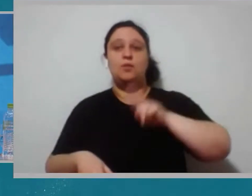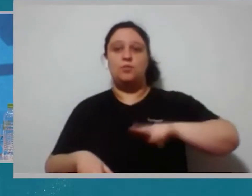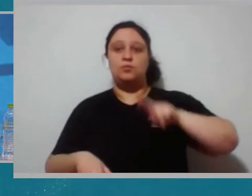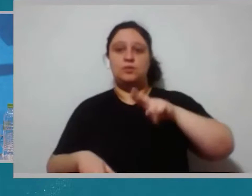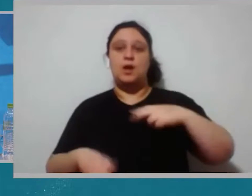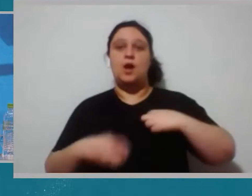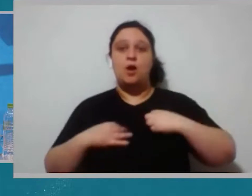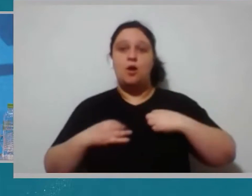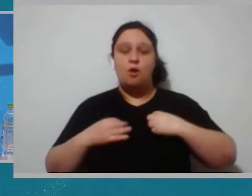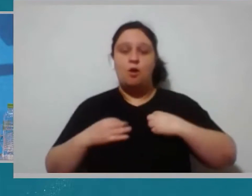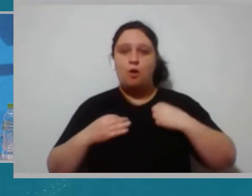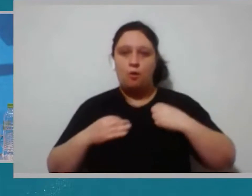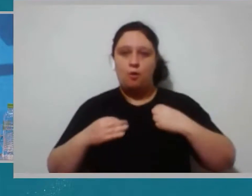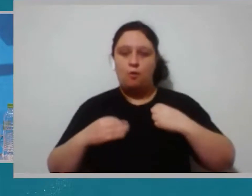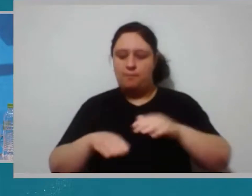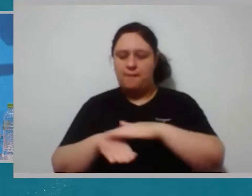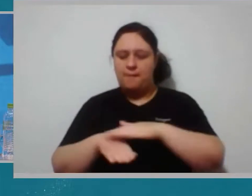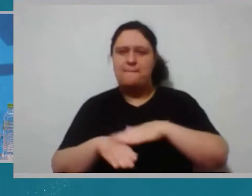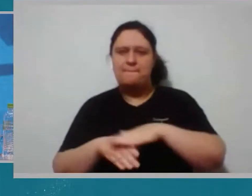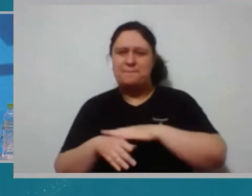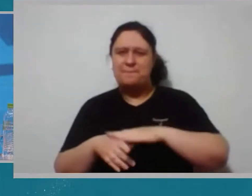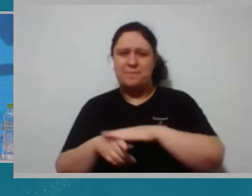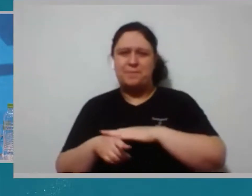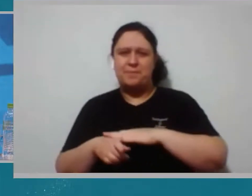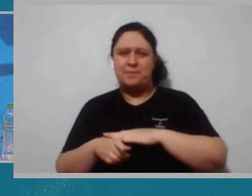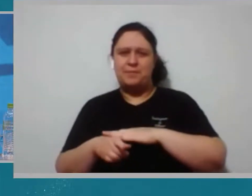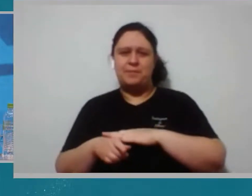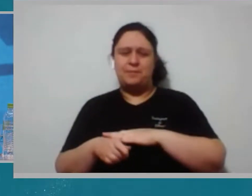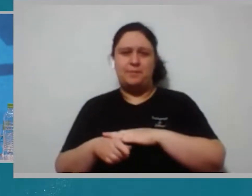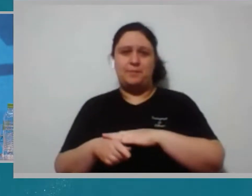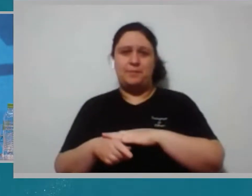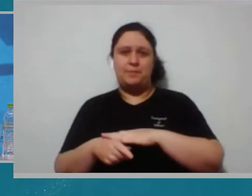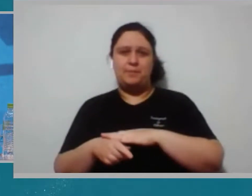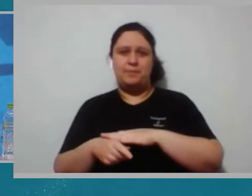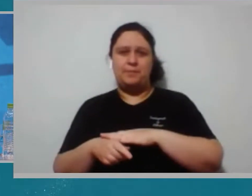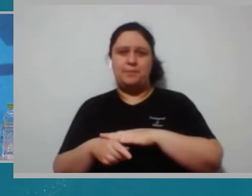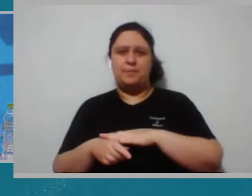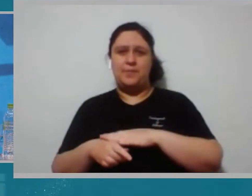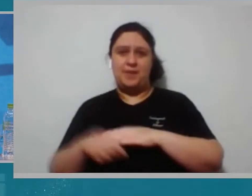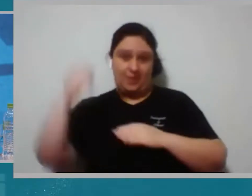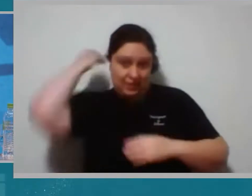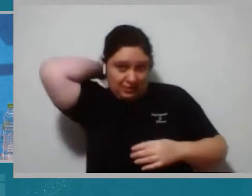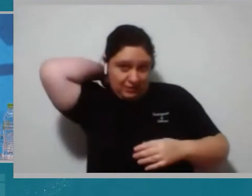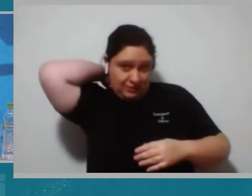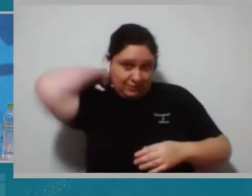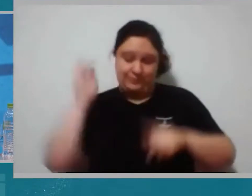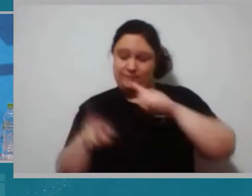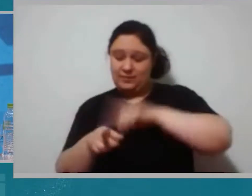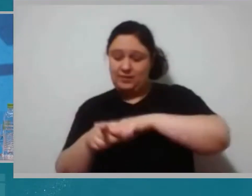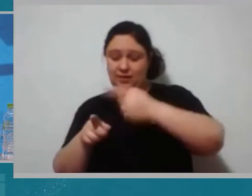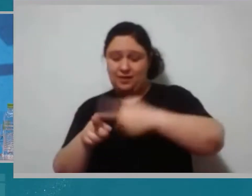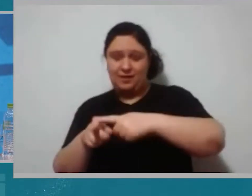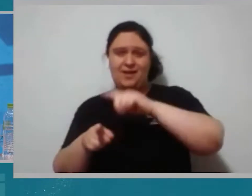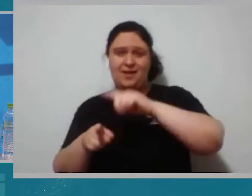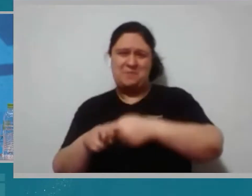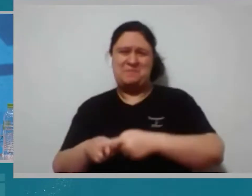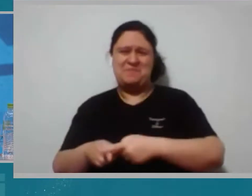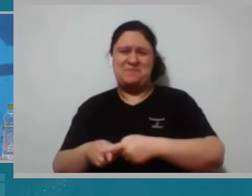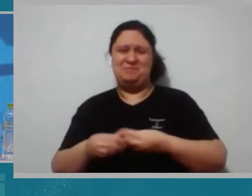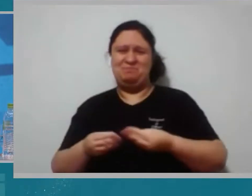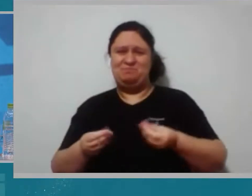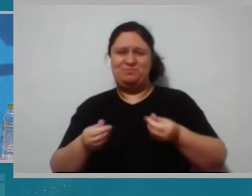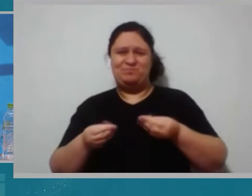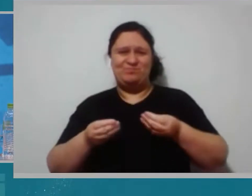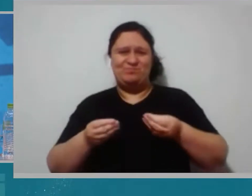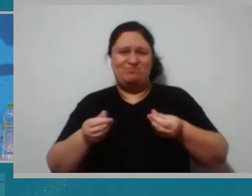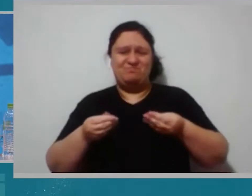Primeira vestimenta, na pelos de camelo, extremamente grosseiro, né? E essa veste, pelo